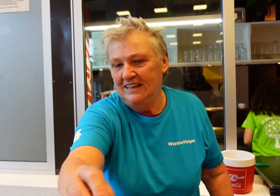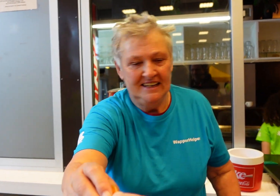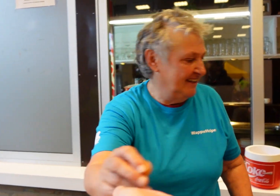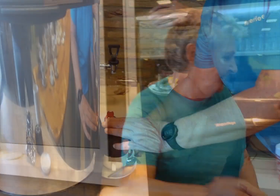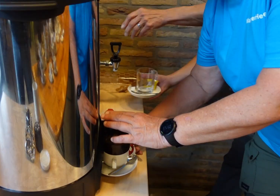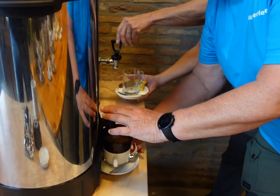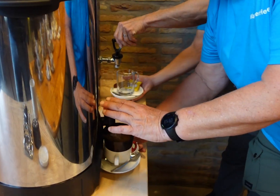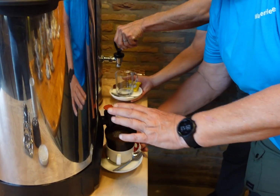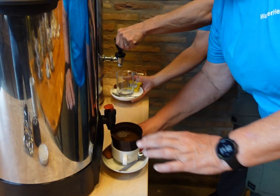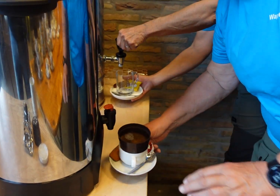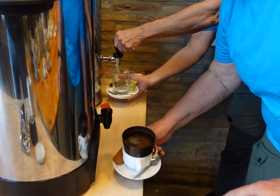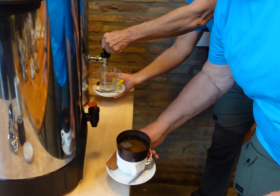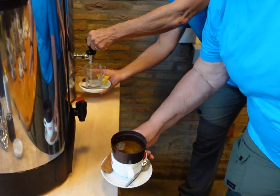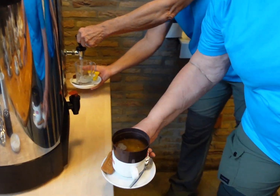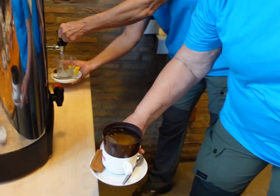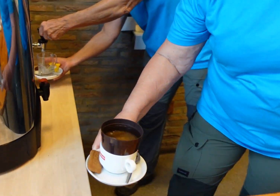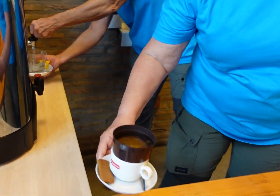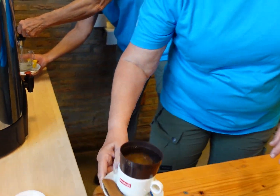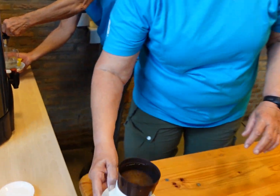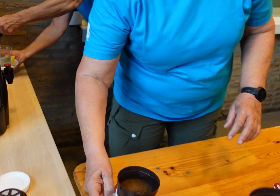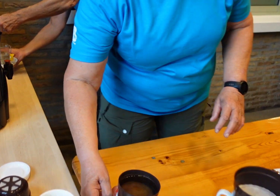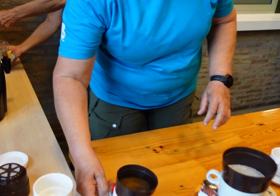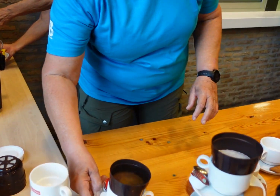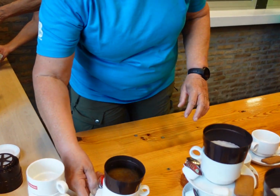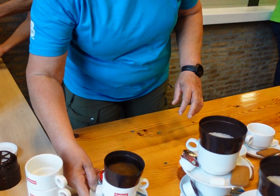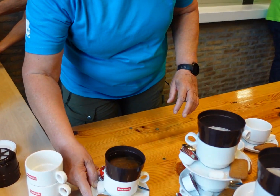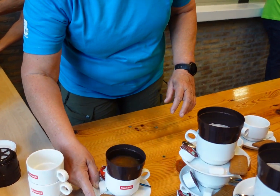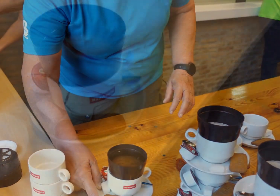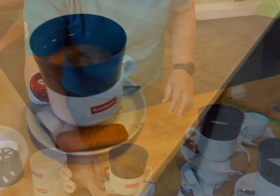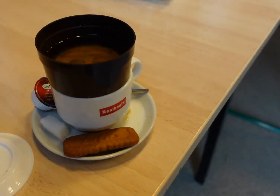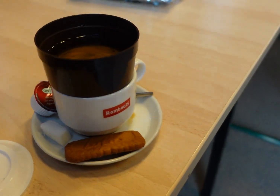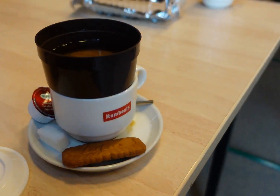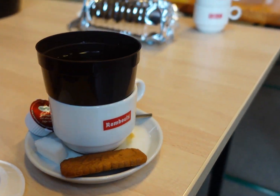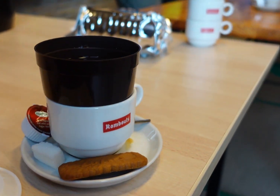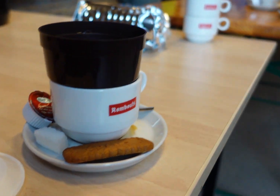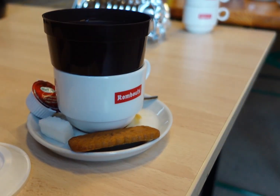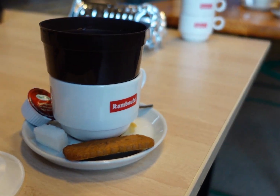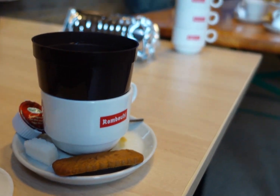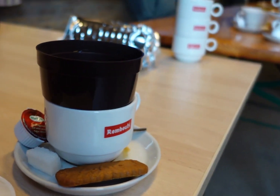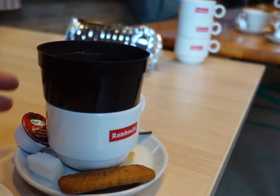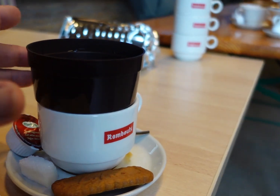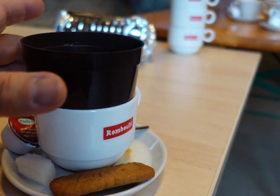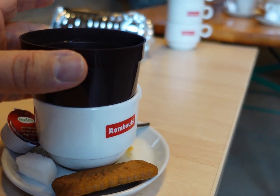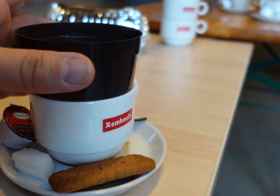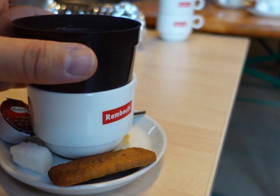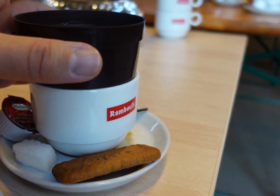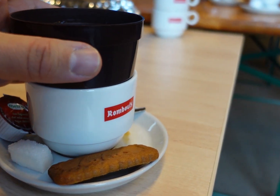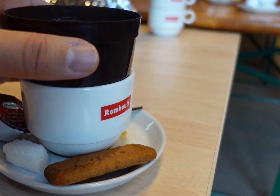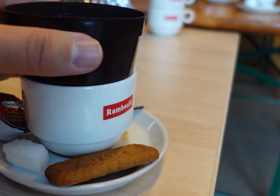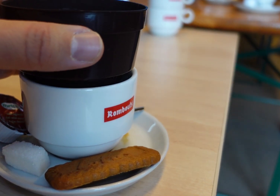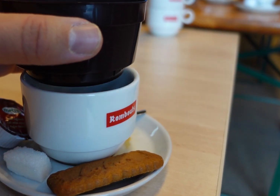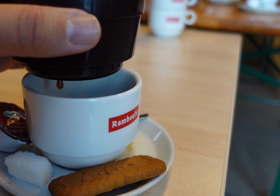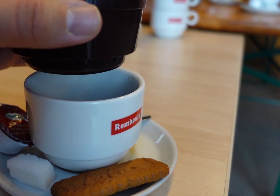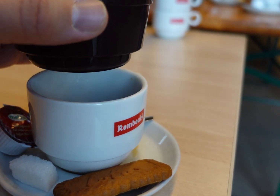een koffie een koffie lekker alsjeblieft heerlijk dank u grappig joh heb ik nog nooit gezien